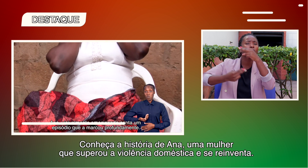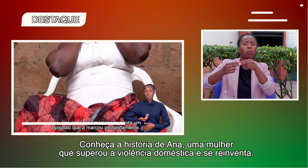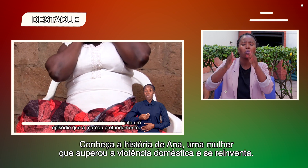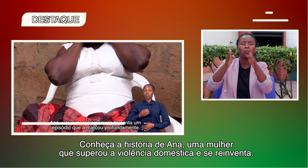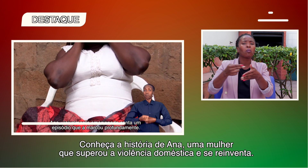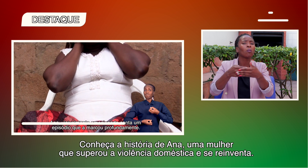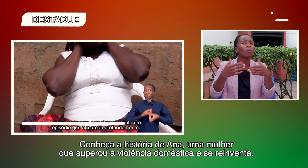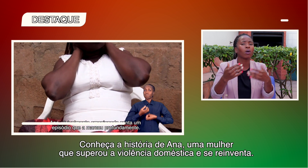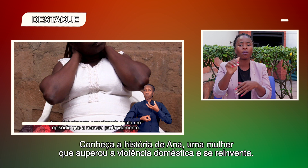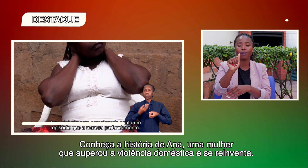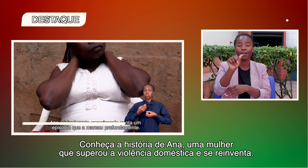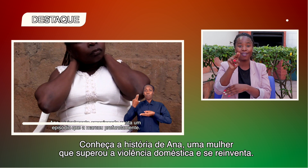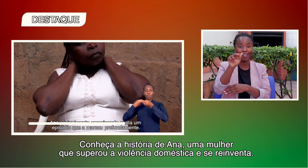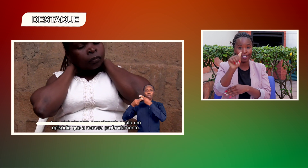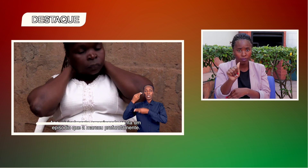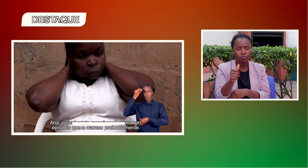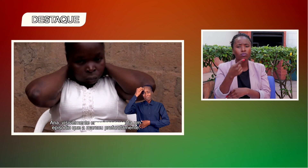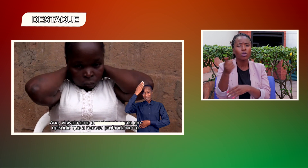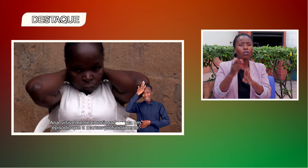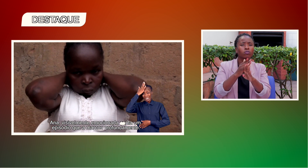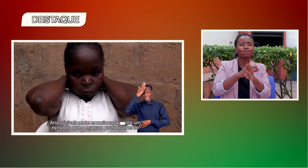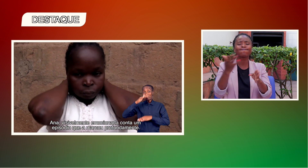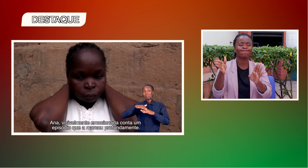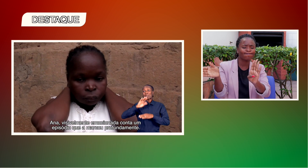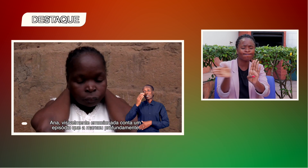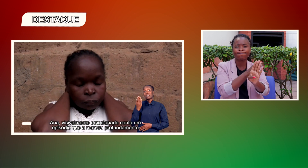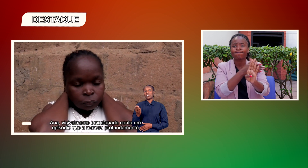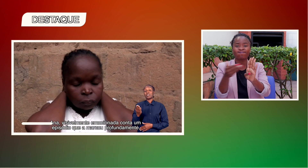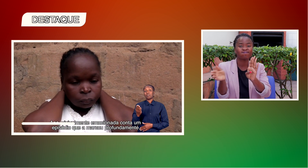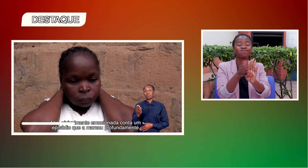que superou a violência doméstica e se reinventa.